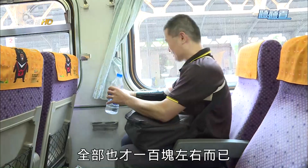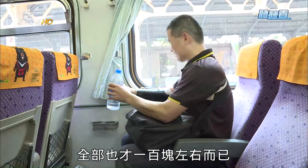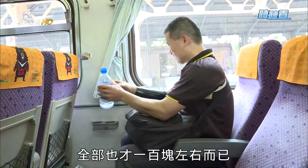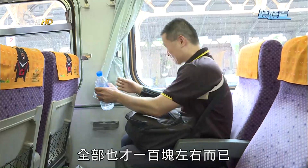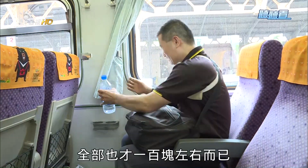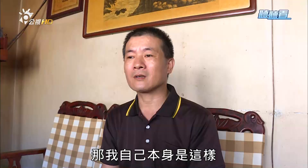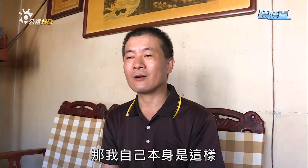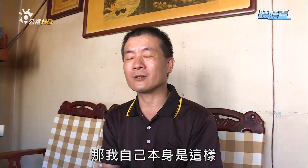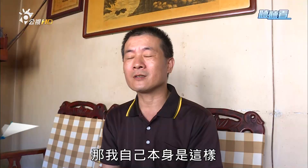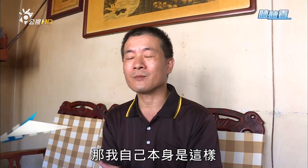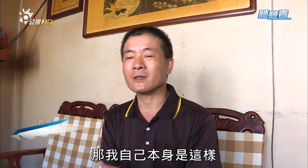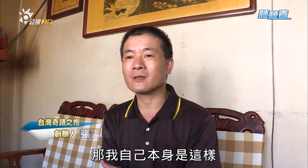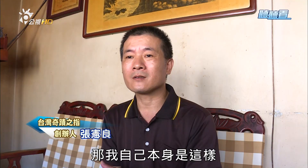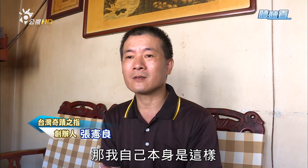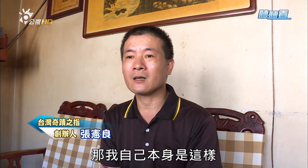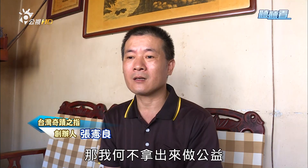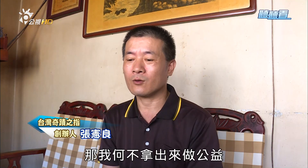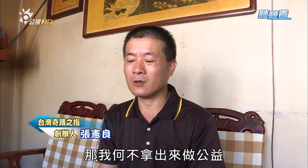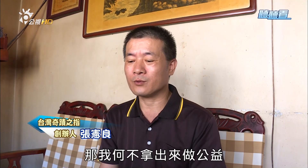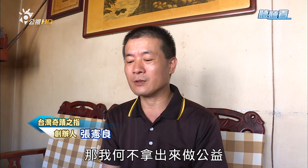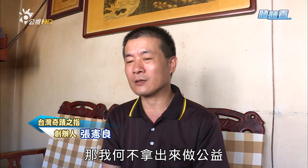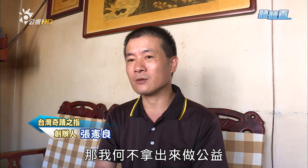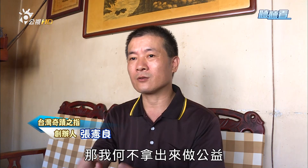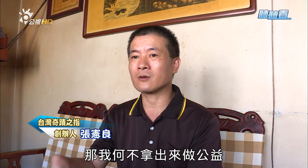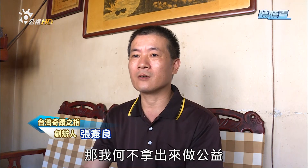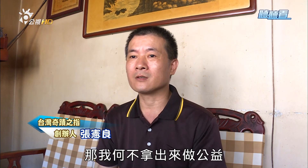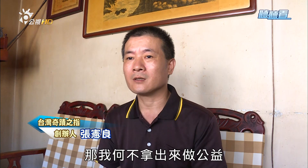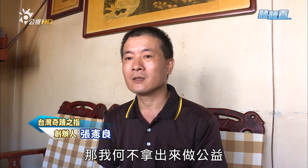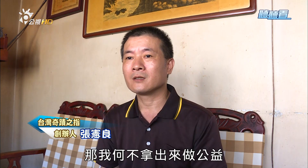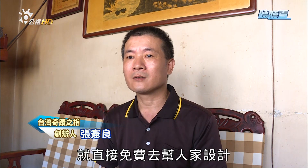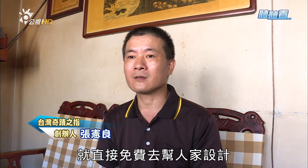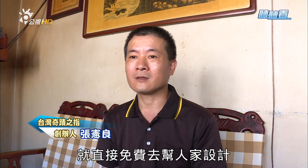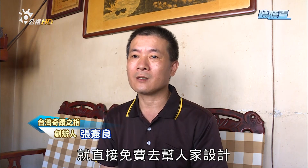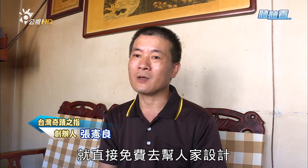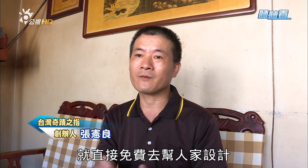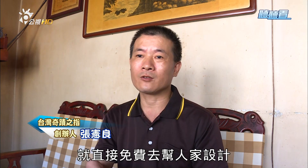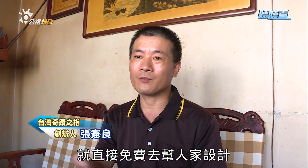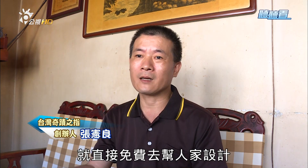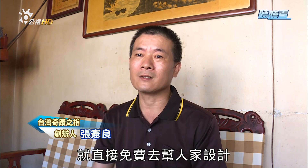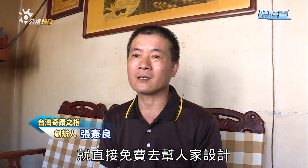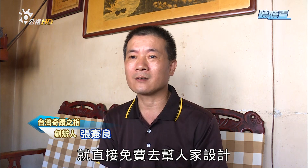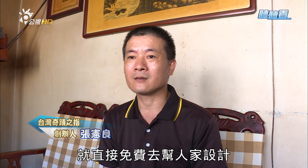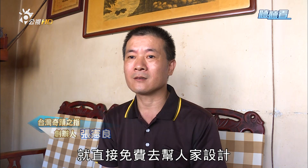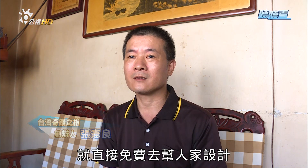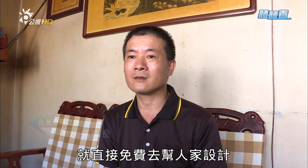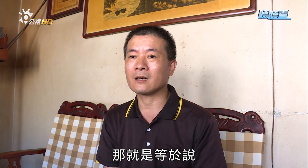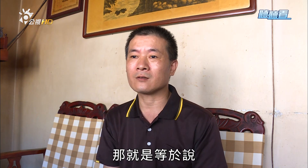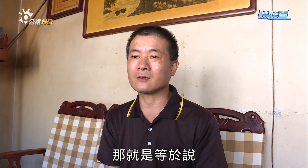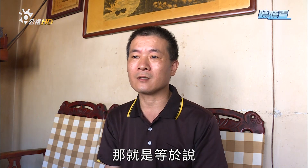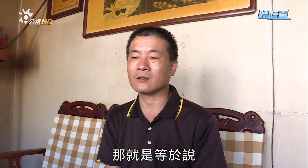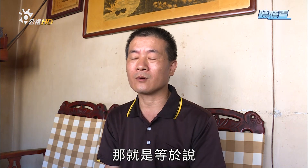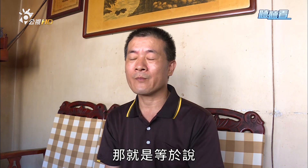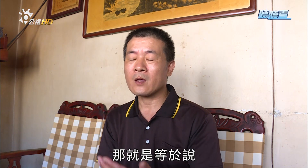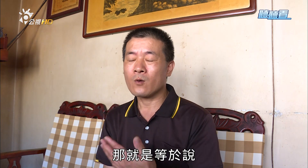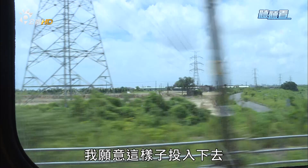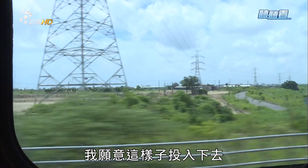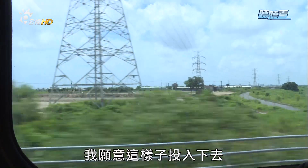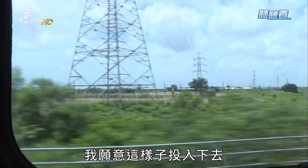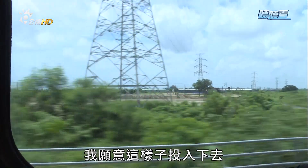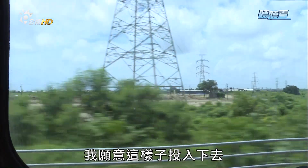右而已了，那我自己本身是这样，那我何不拿出来做公益，就直接免费去帮人家设计。那就是等于说我愿意这